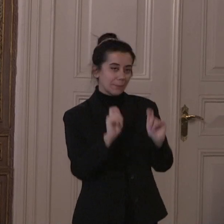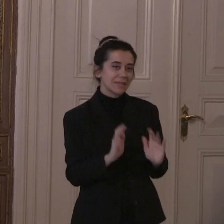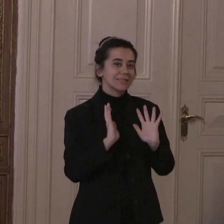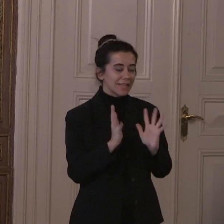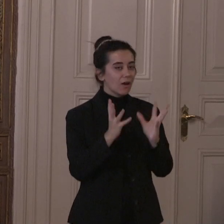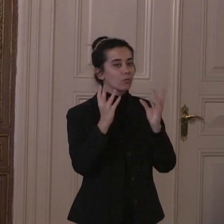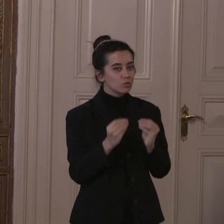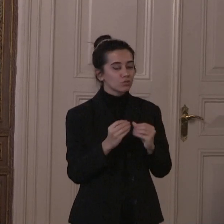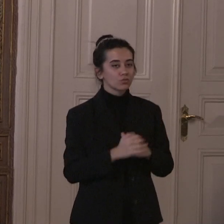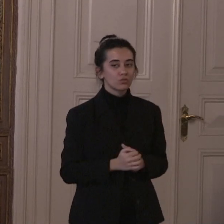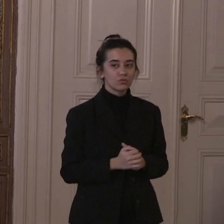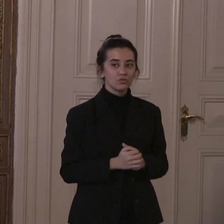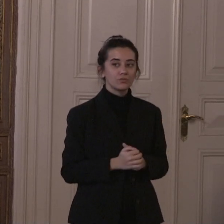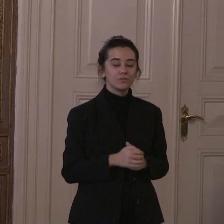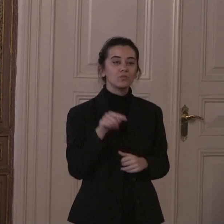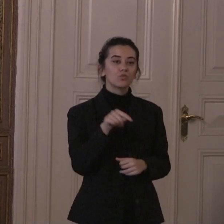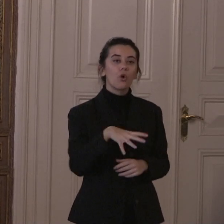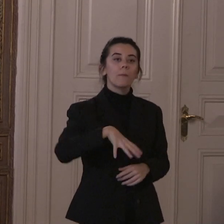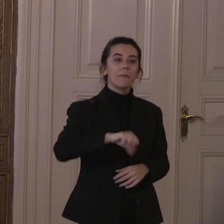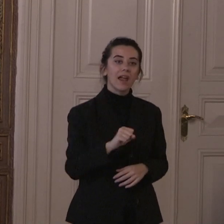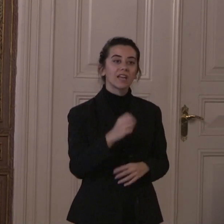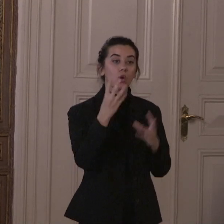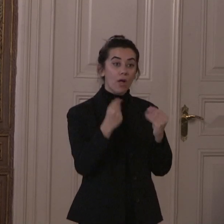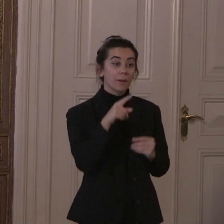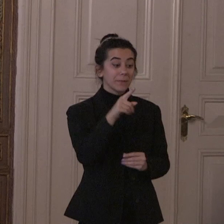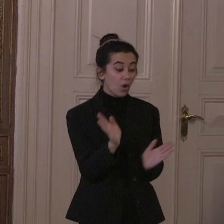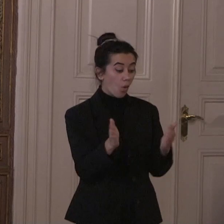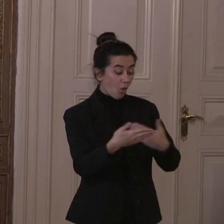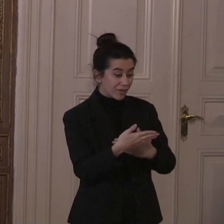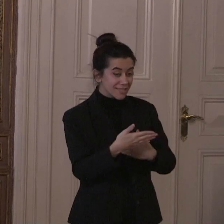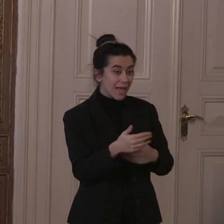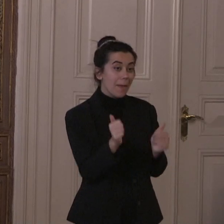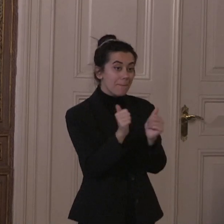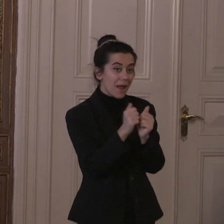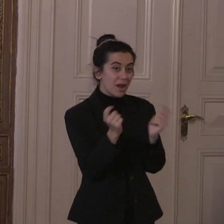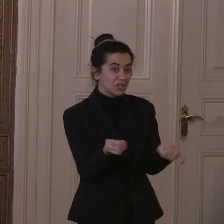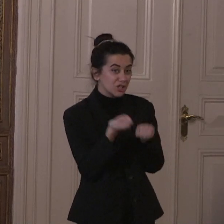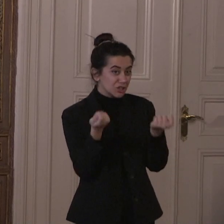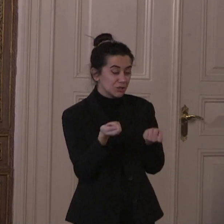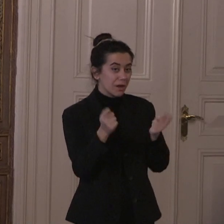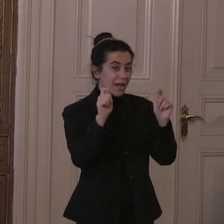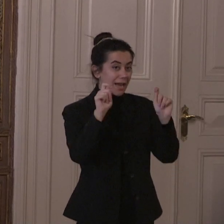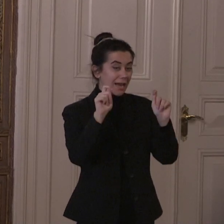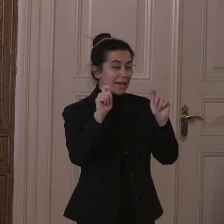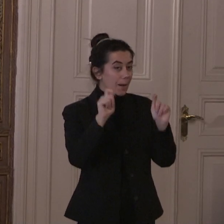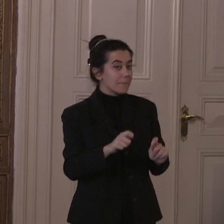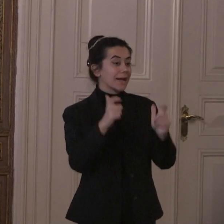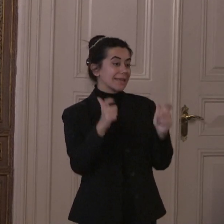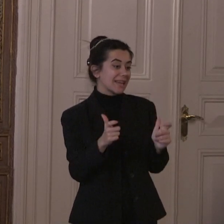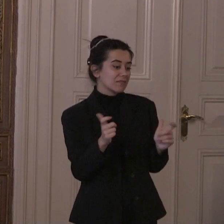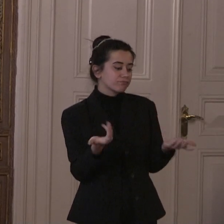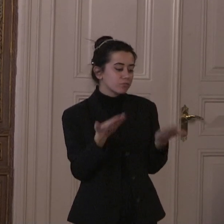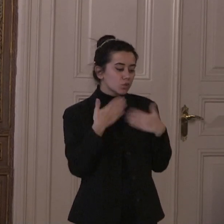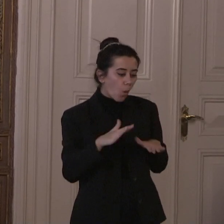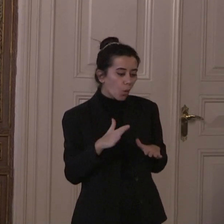bir merkez olarak bir ofise böyle toplu çalışabileceğimiz bir mekana sahip olamadık